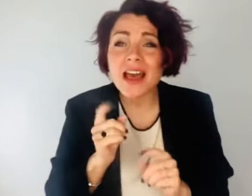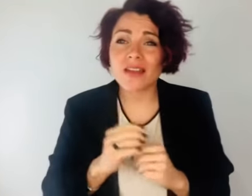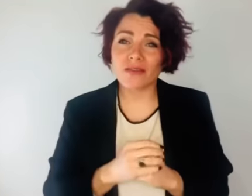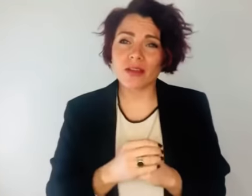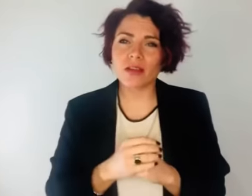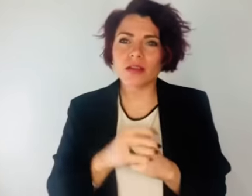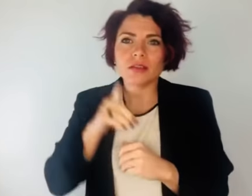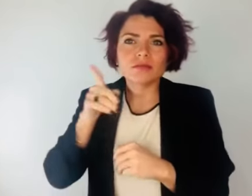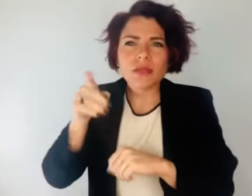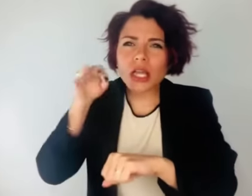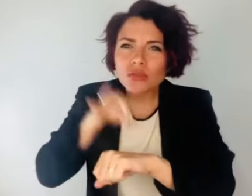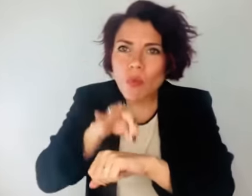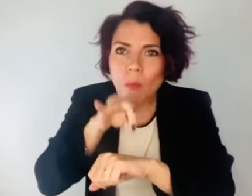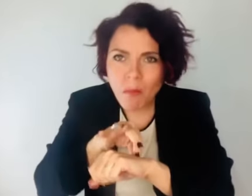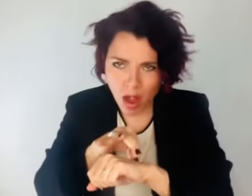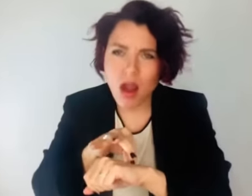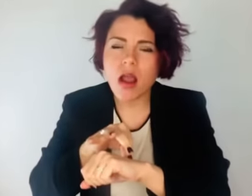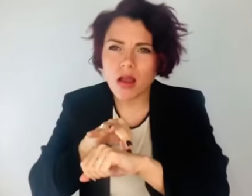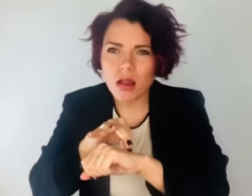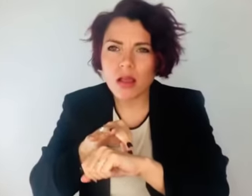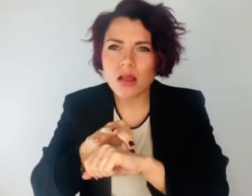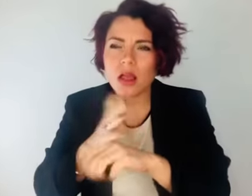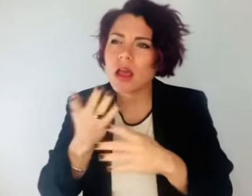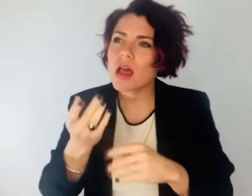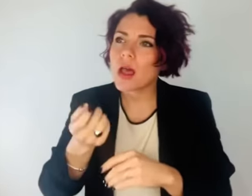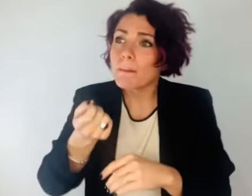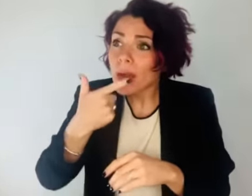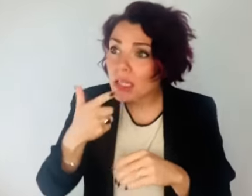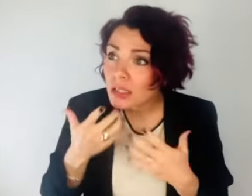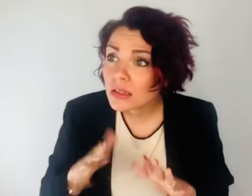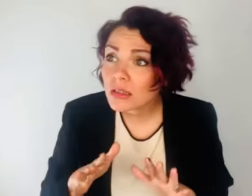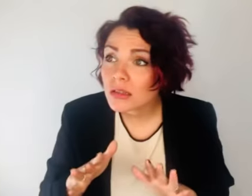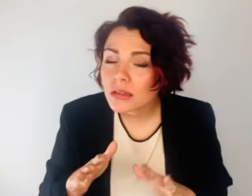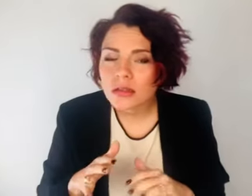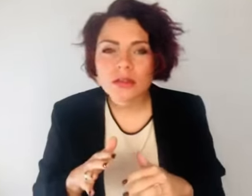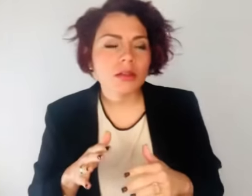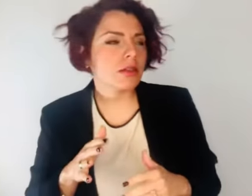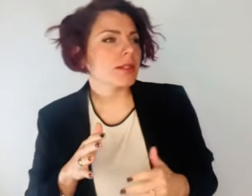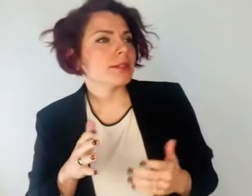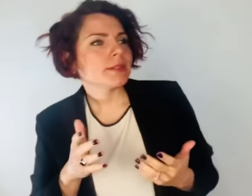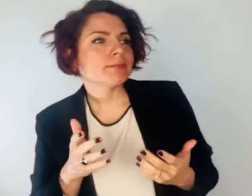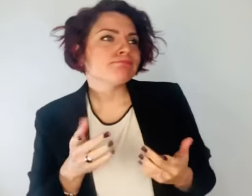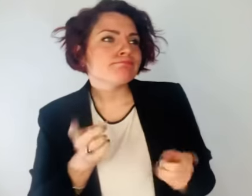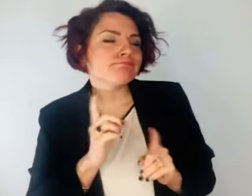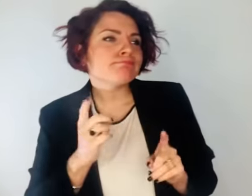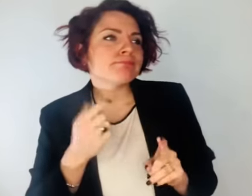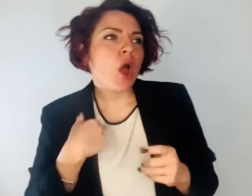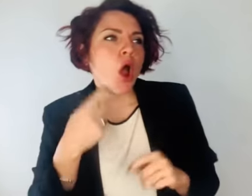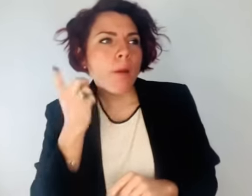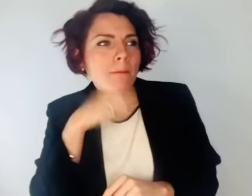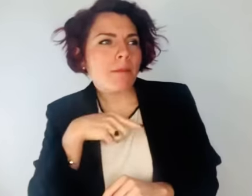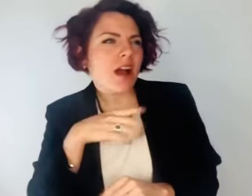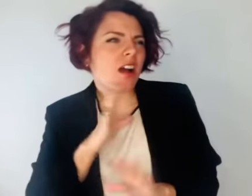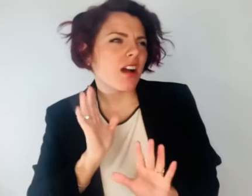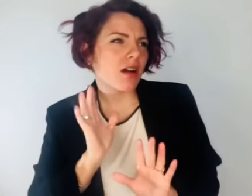inutile chiamarla ma chi di noi quando ammalato se gli si chiede hai preso la medicina risponderebbe